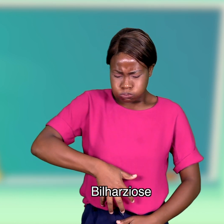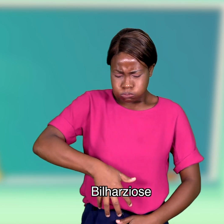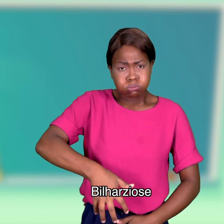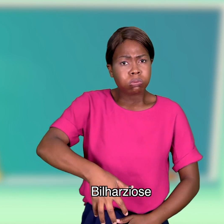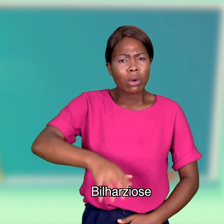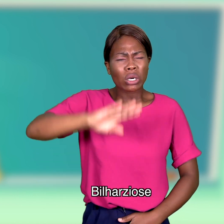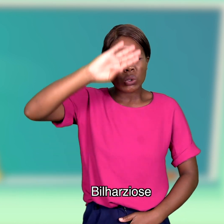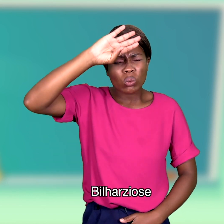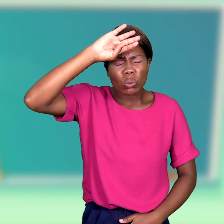Bilharziose,